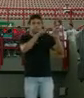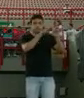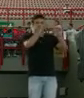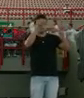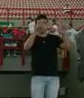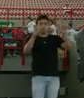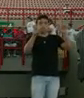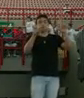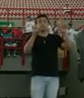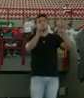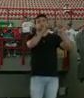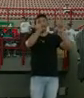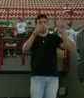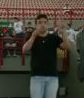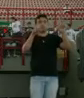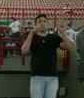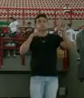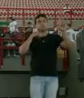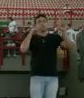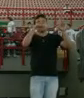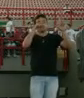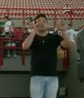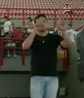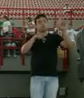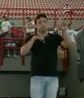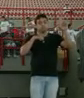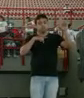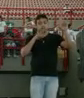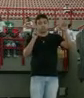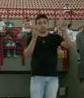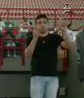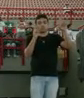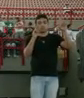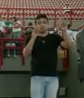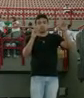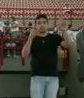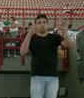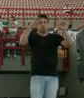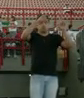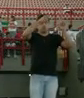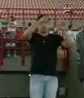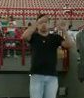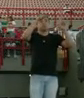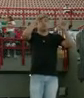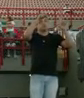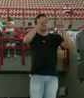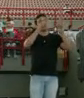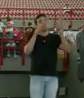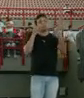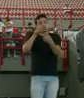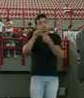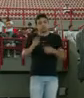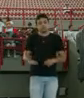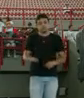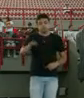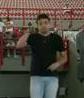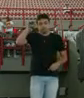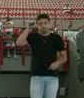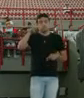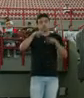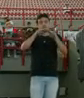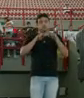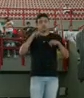curva ele tem dizendo qual foi o hormônio utilizado no experimento. Qual foi? Hormônio do crescimento, né? Então,